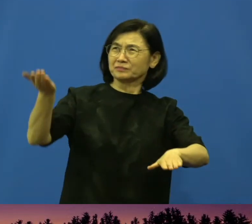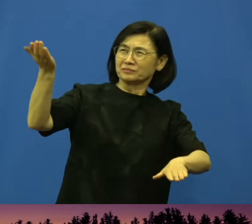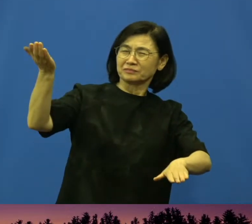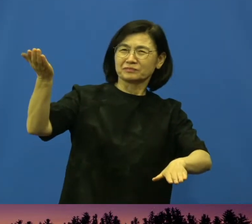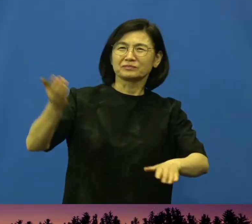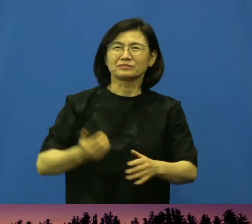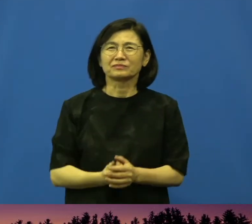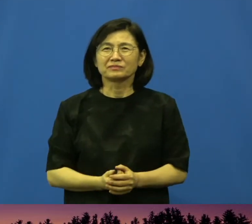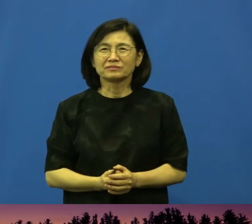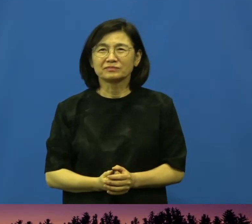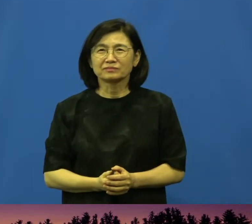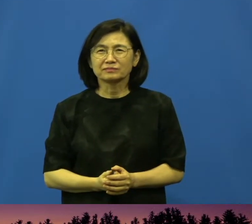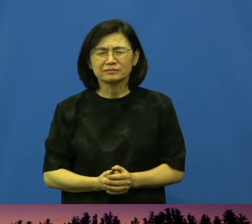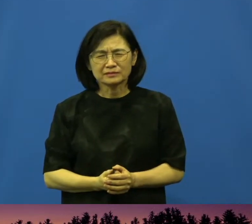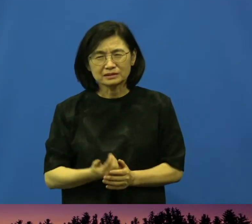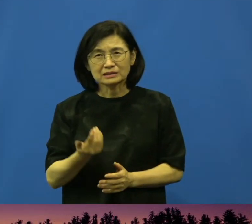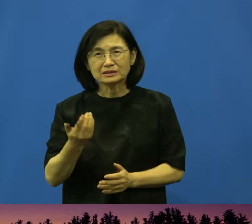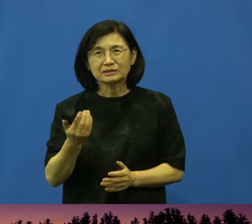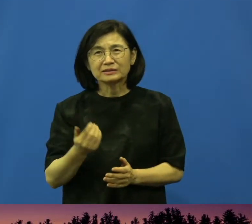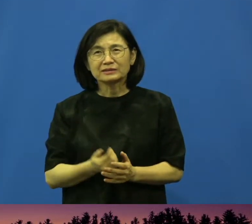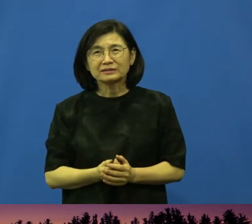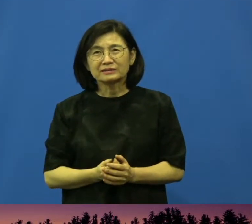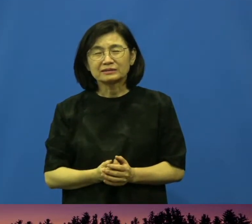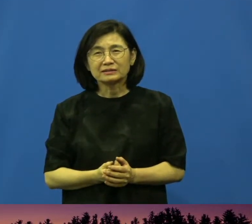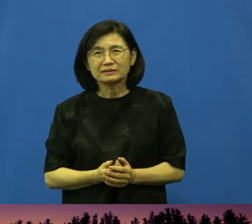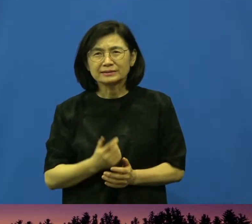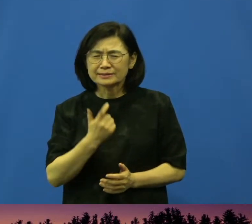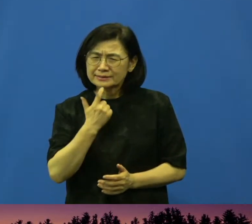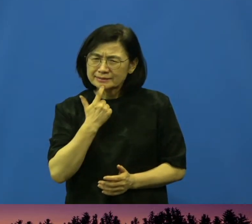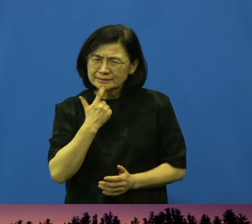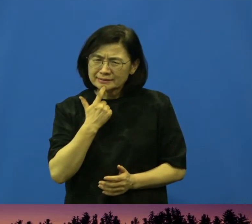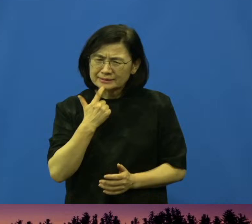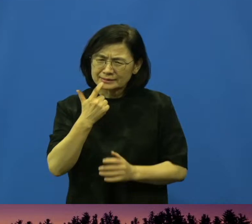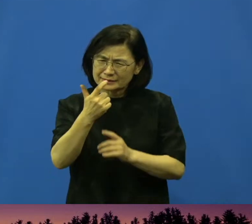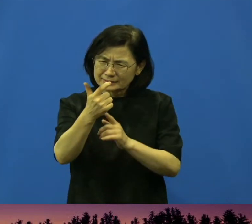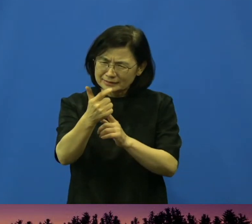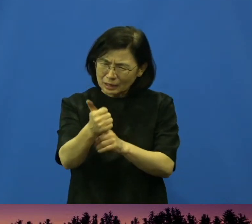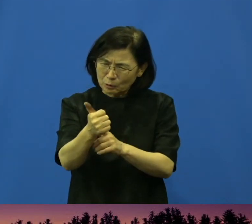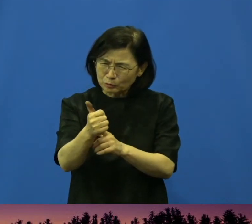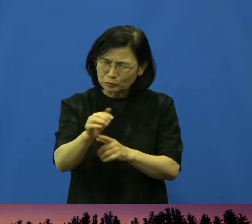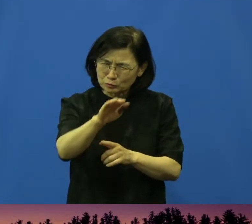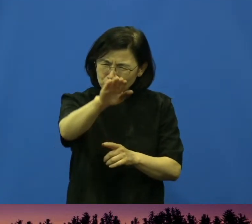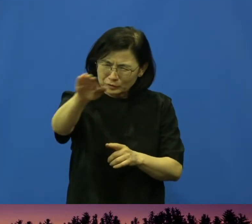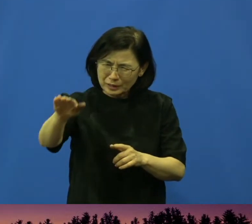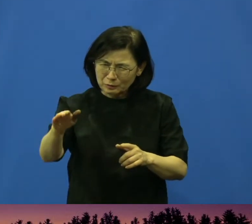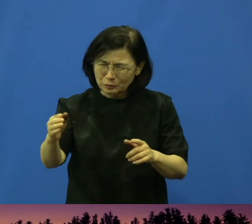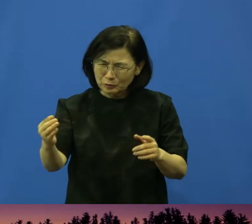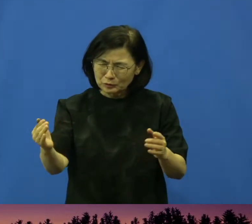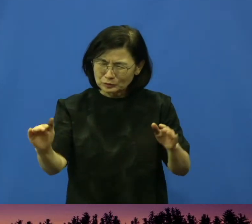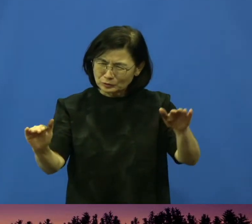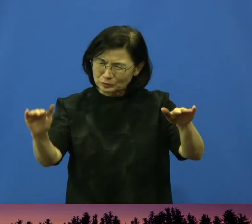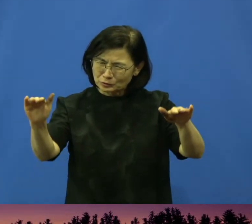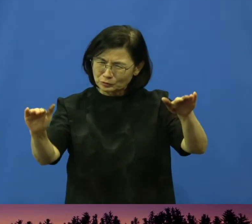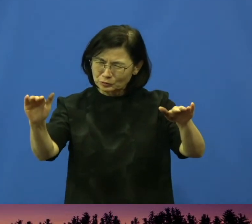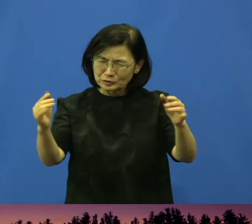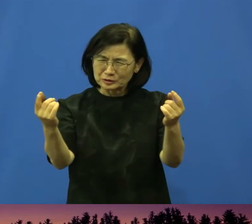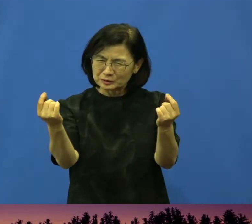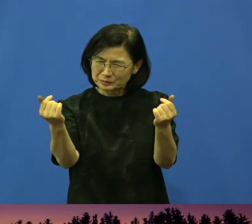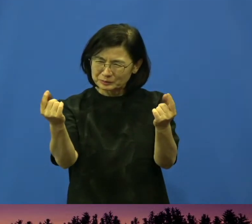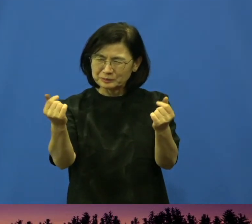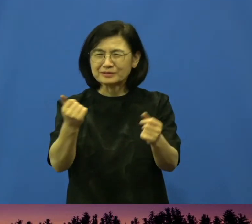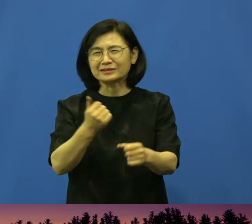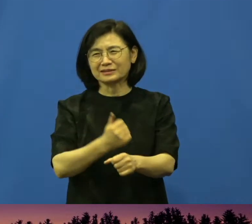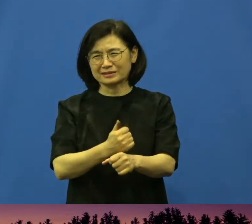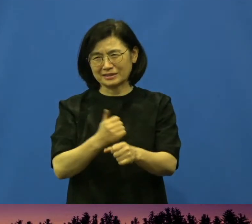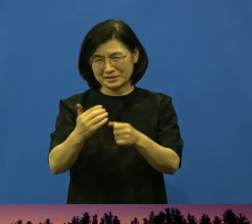이삭은 약간 맹숭한 것 같고, 야곱은 좀 만만해요. 만만해. 그래서 이렇게 야곱을 좀 살펴볼